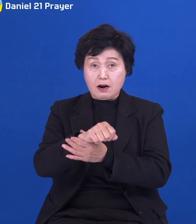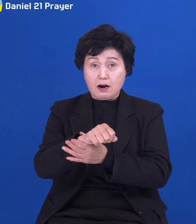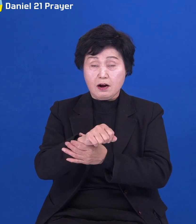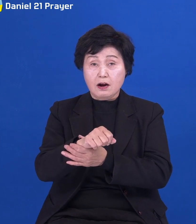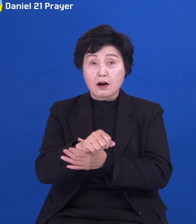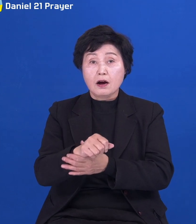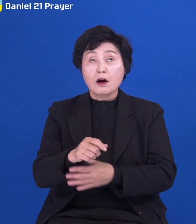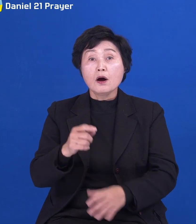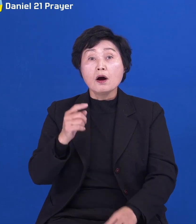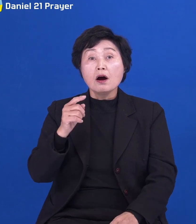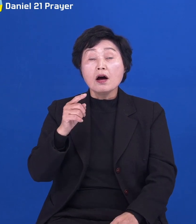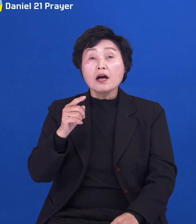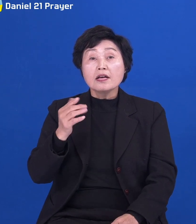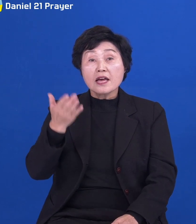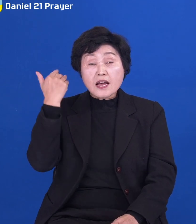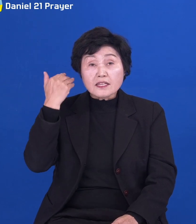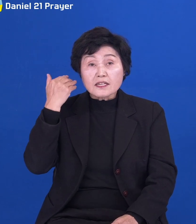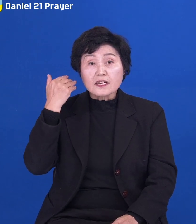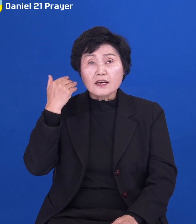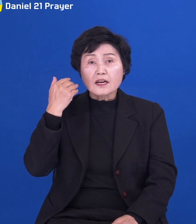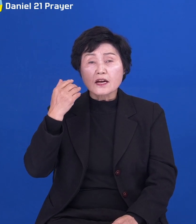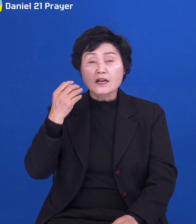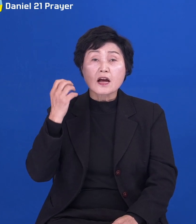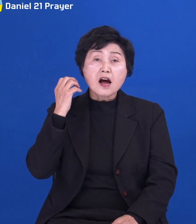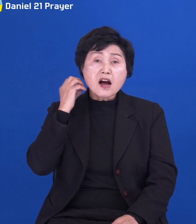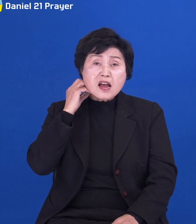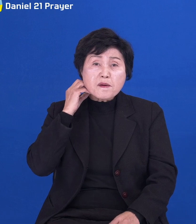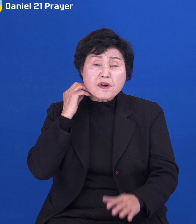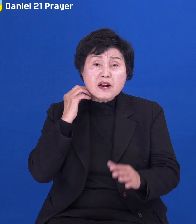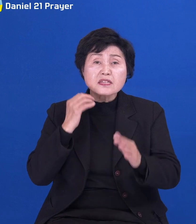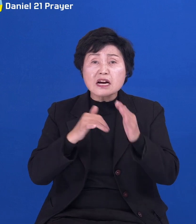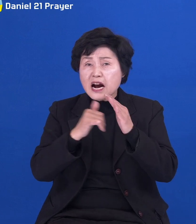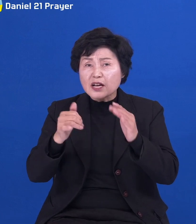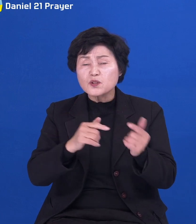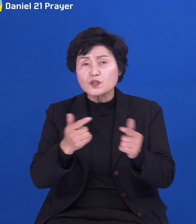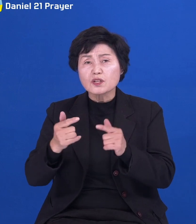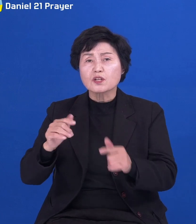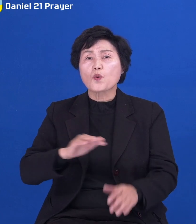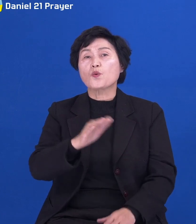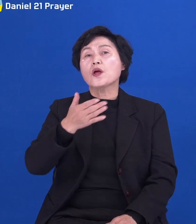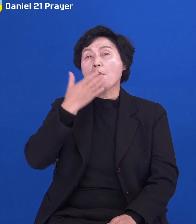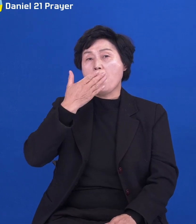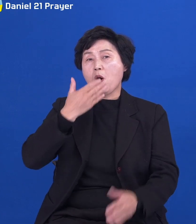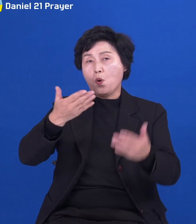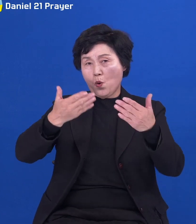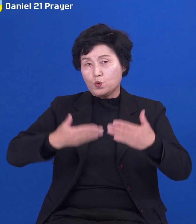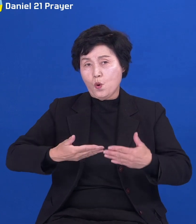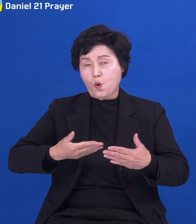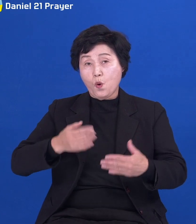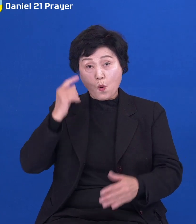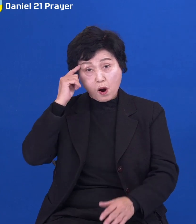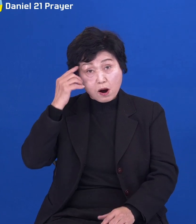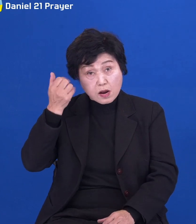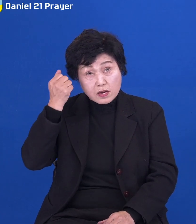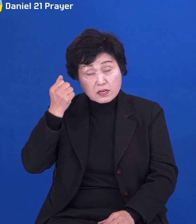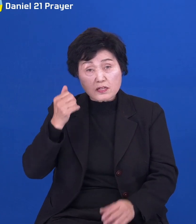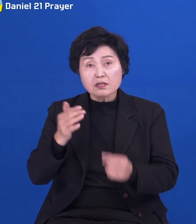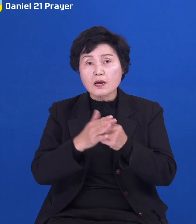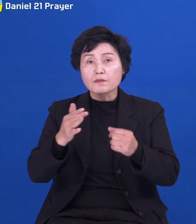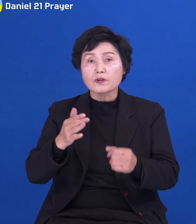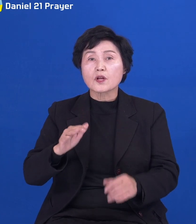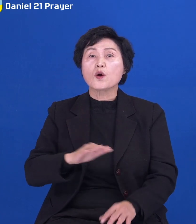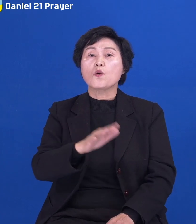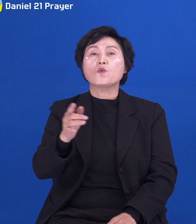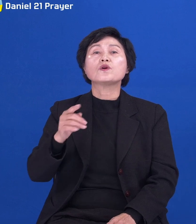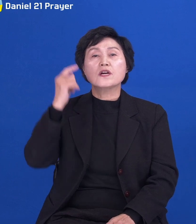김일성 일가가 우리를 먹여준다라고 생각을 했기 때문에 한국 분들이나 외국 분들이 생각하는 적금이나 저축 이런 것도 저희들은 모르고 살았기